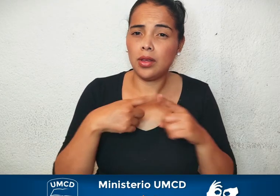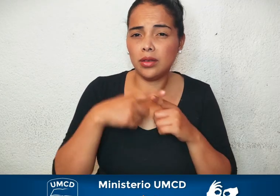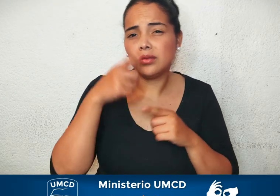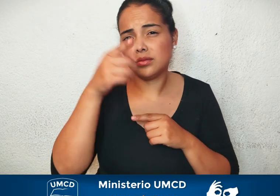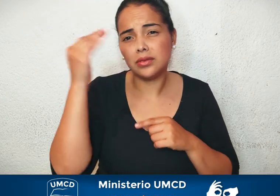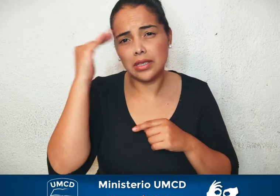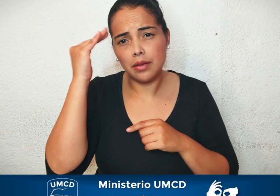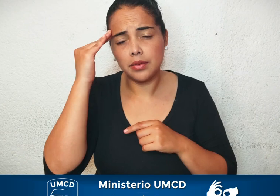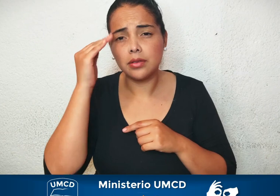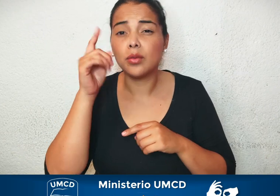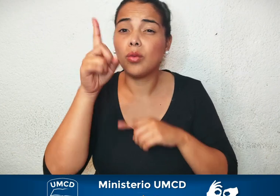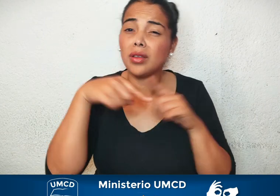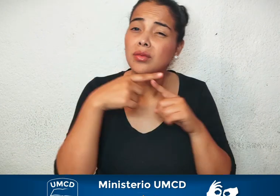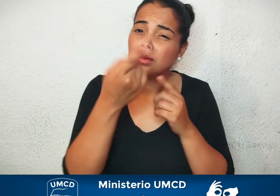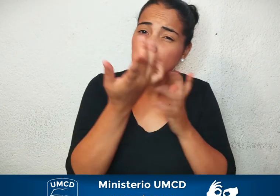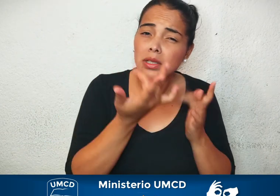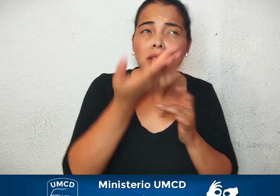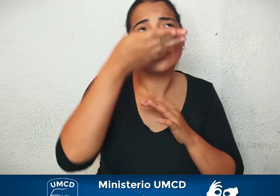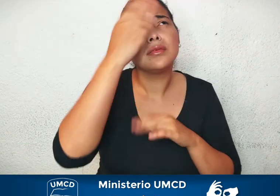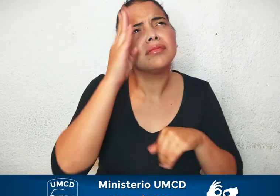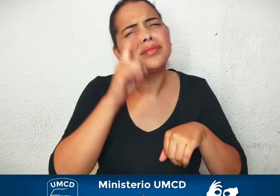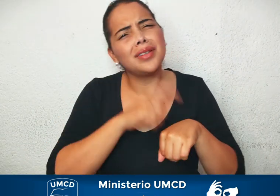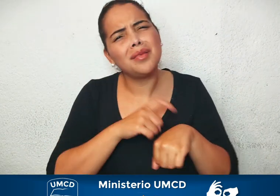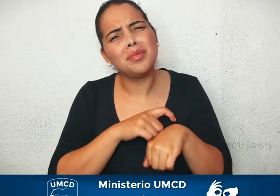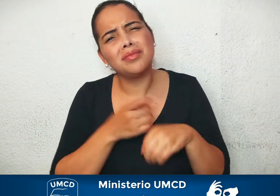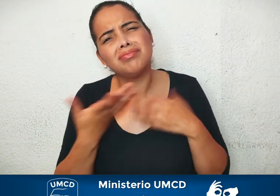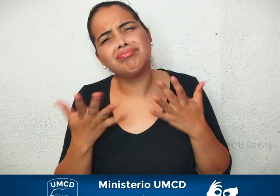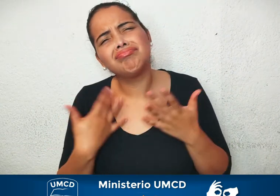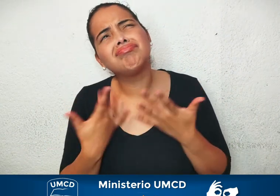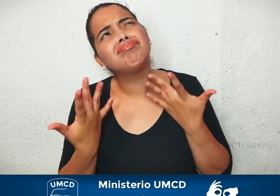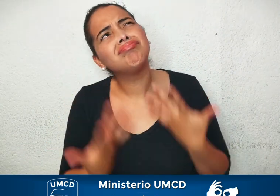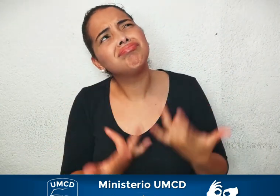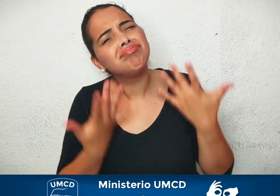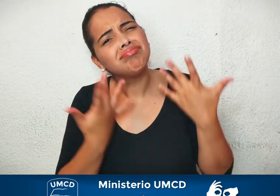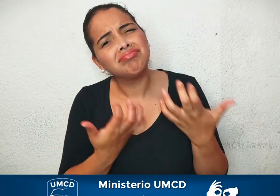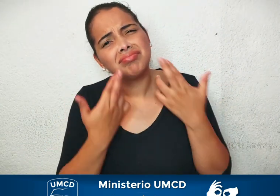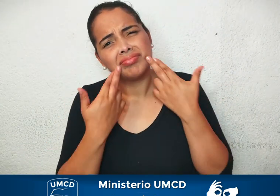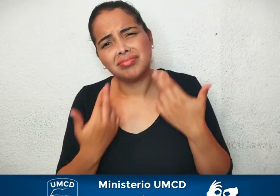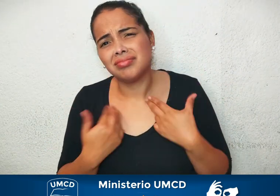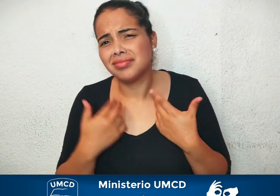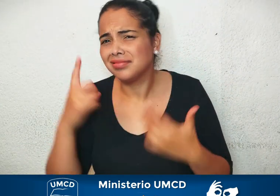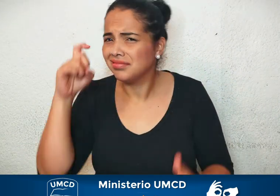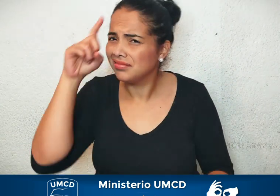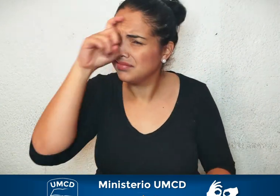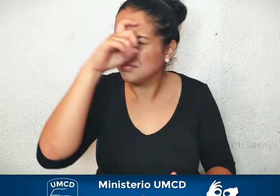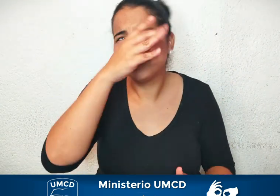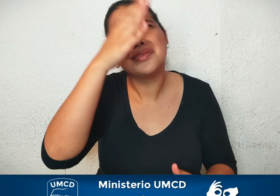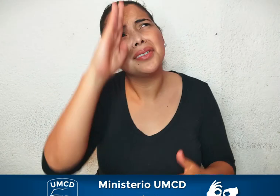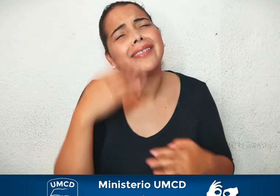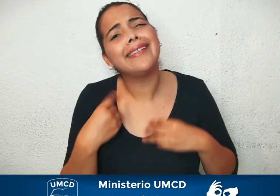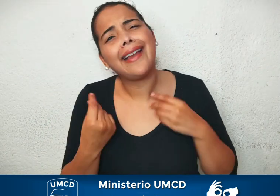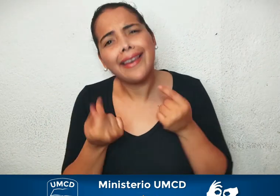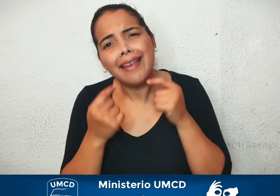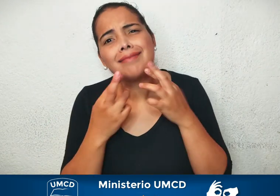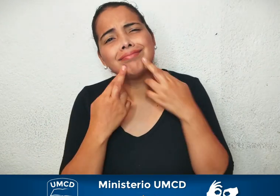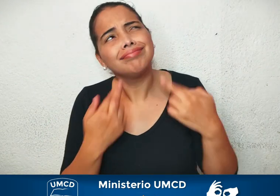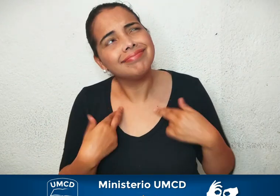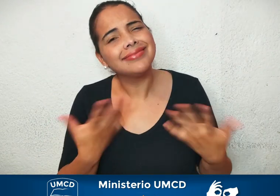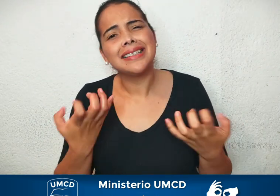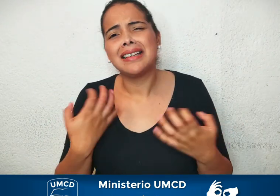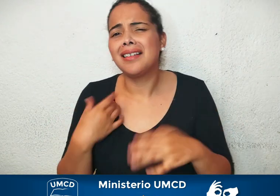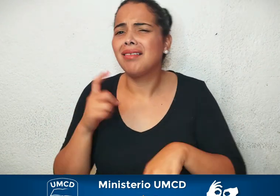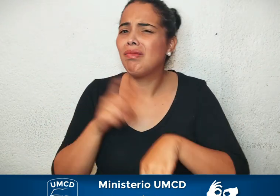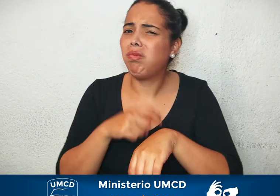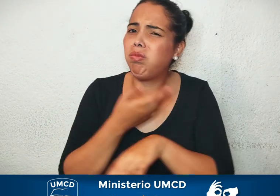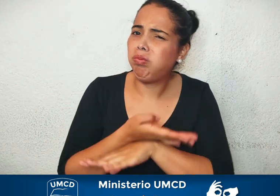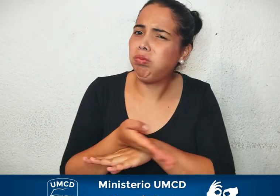Los misteriosos tiempos del Señor. Para muchos de nosotros, los creyentes, el poder caminar al ritmo que el Señor trabaja